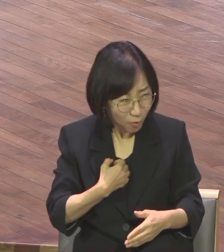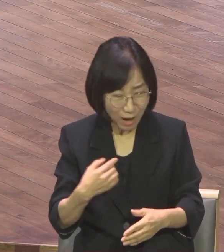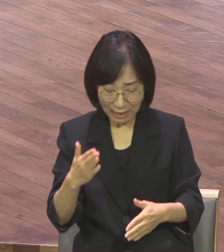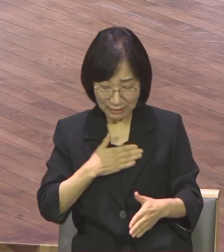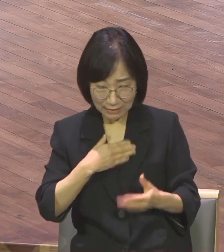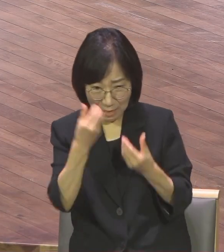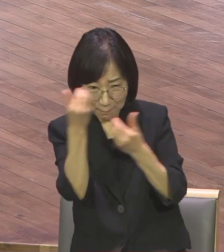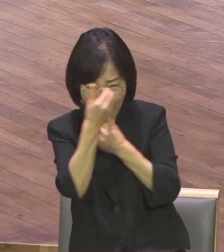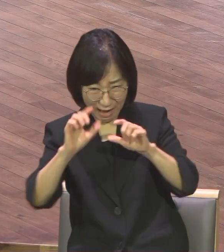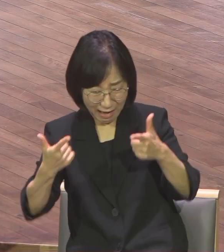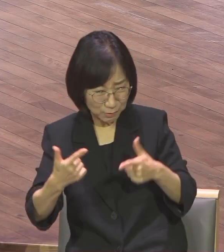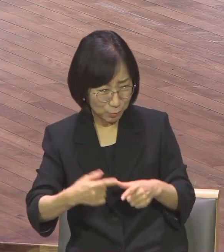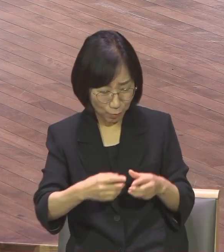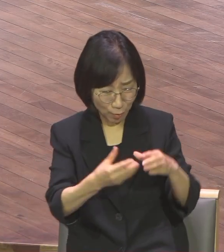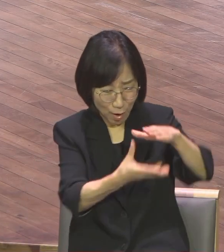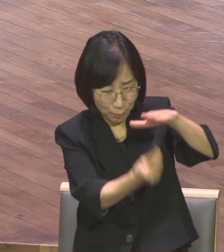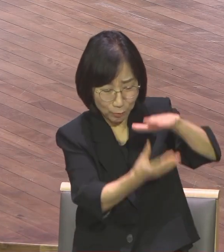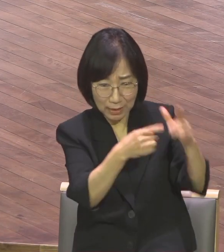이